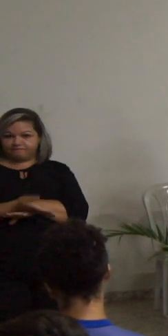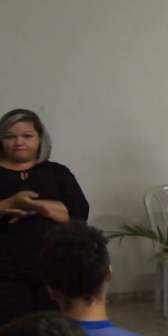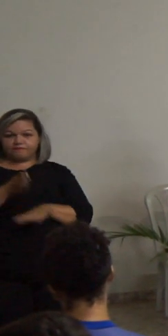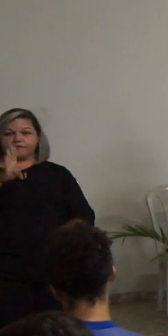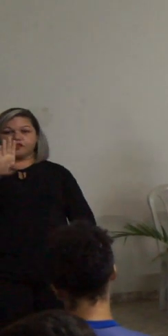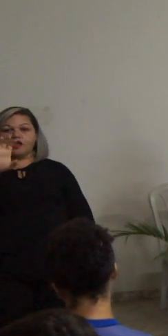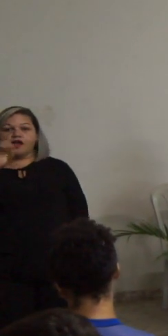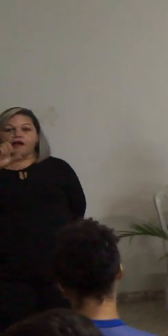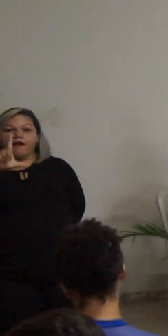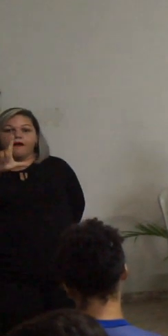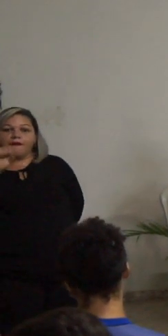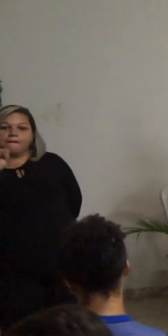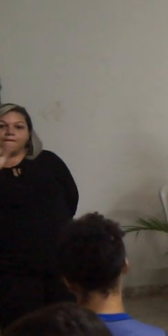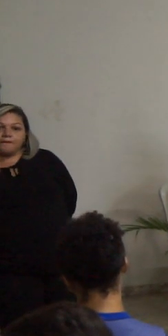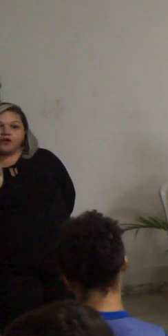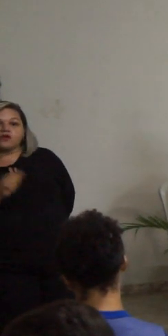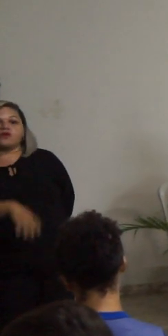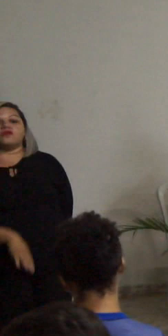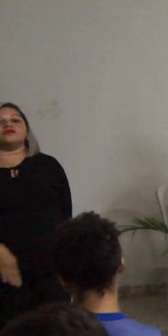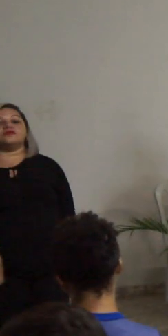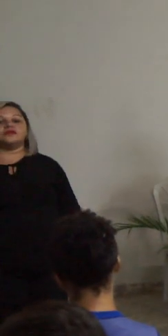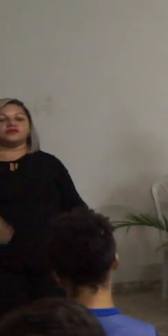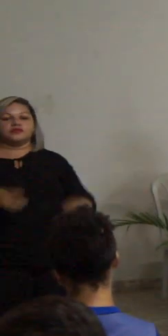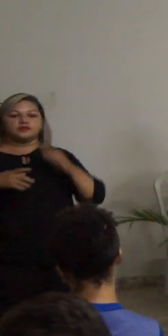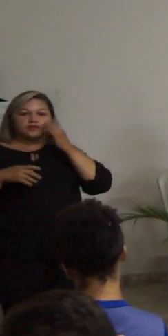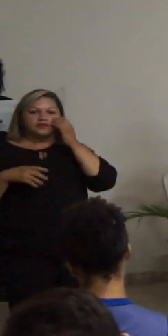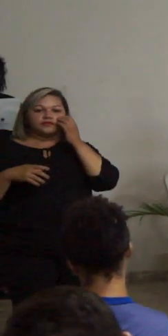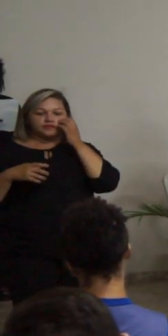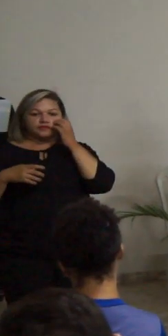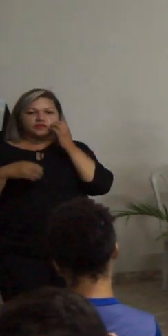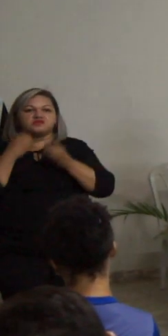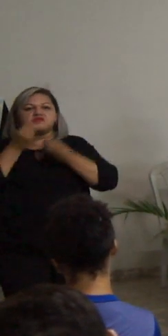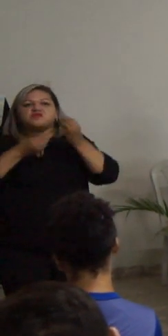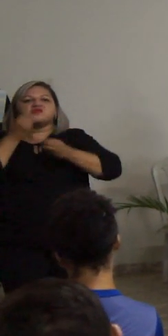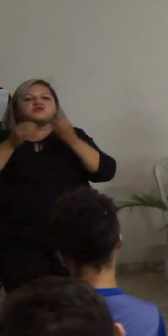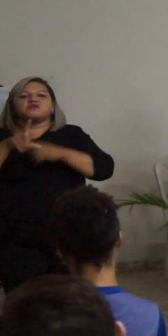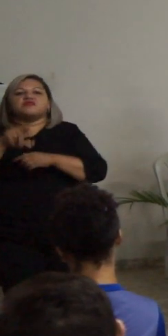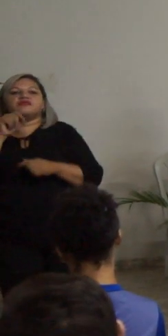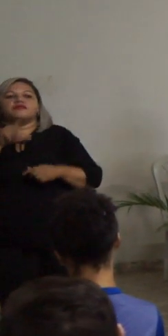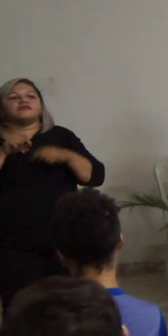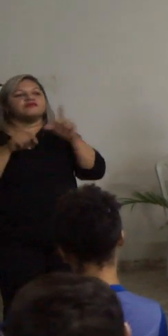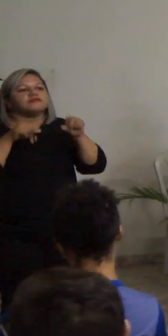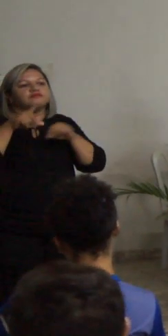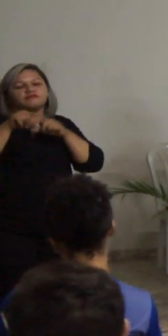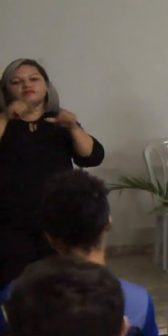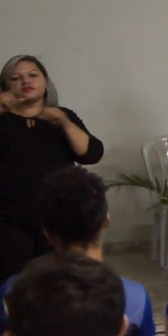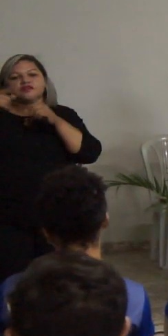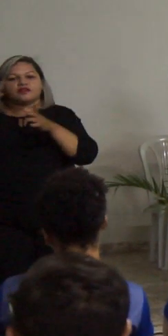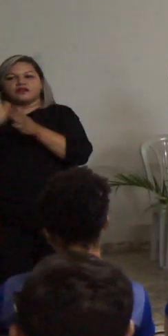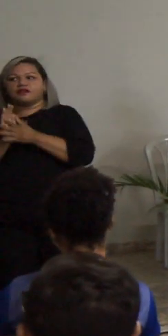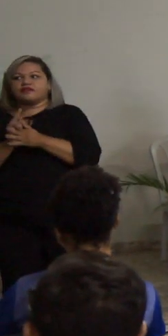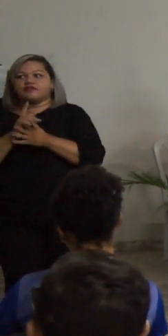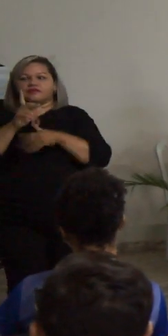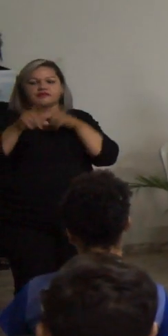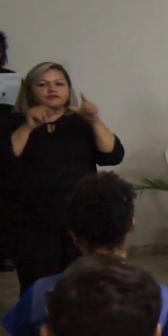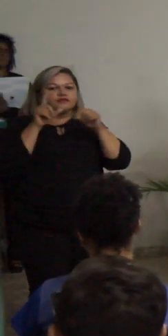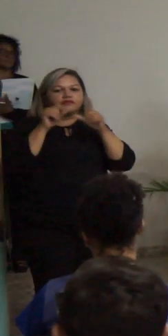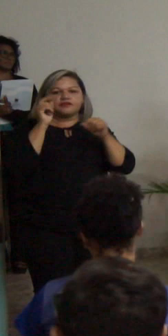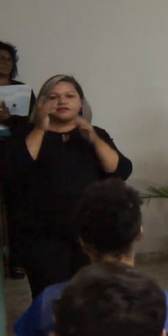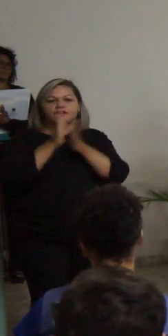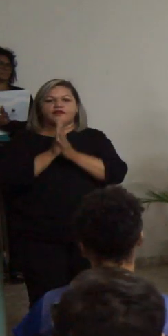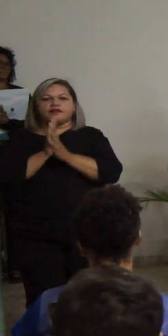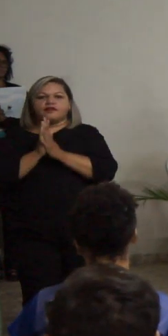Caxias. E aí, claro, nós vamos pegar como é que vai ser selecionado isso. Claro que tem os pré-requisitos que nós vamos